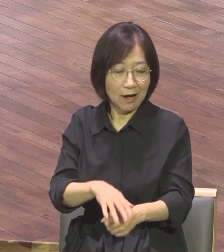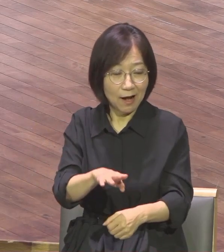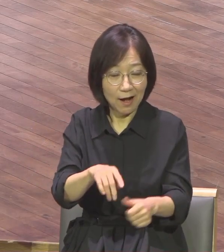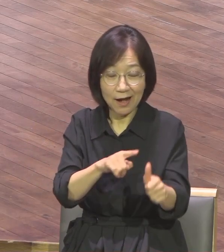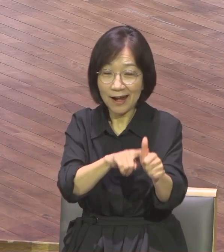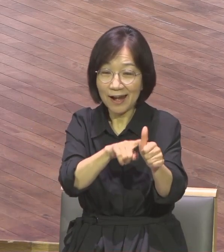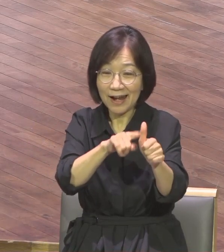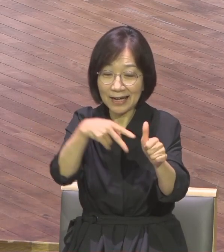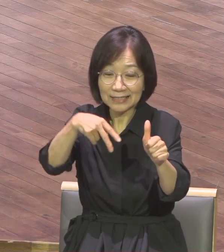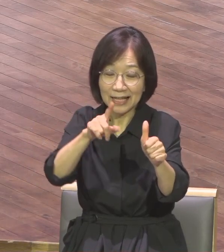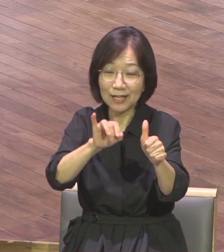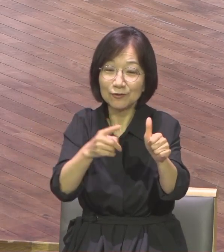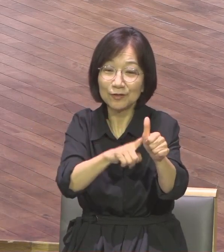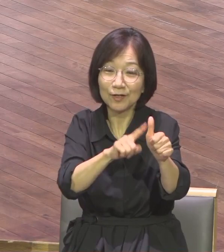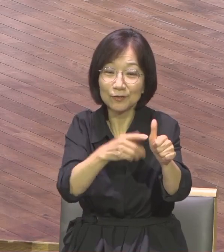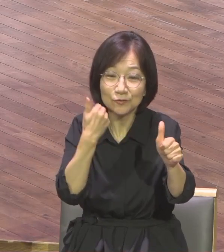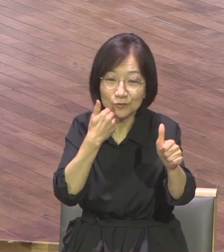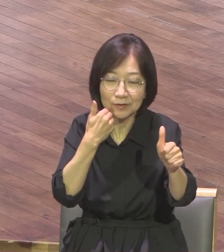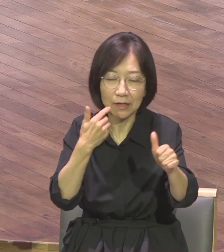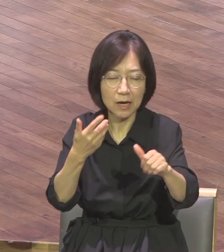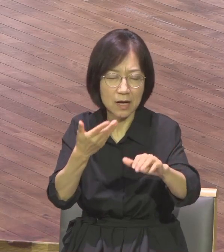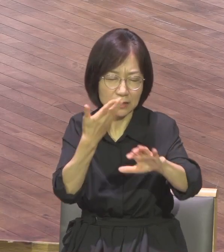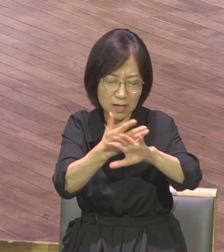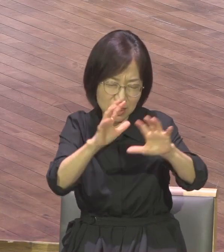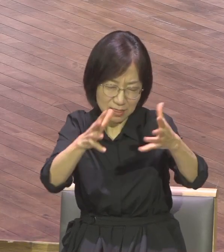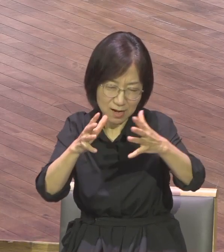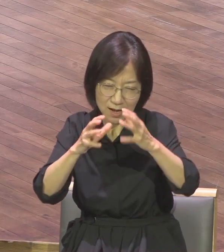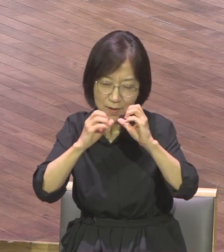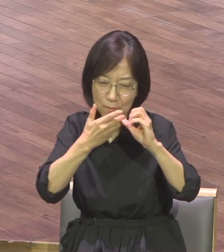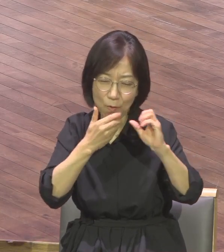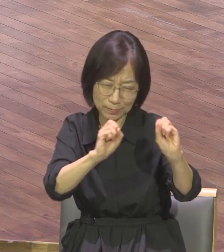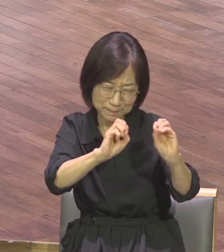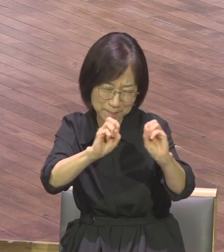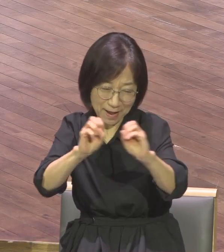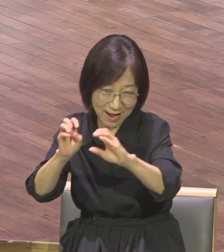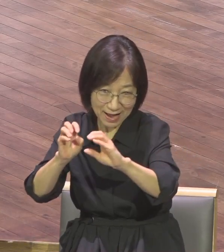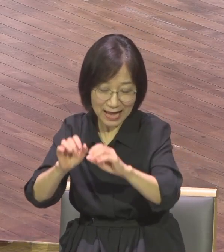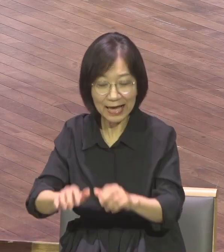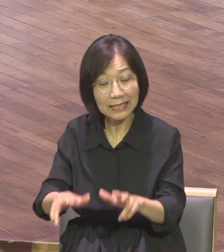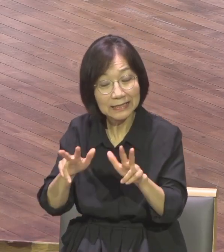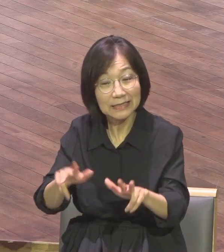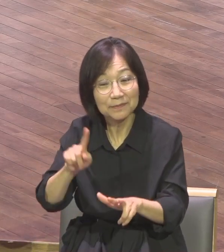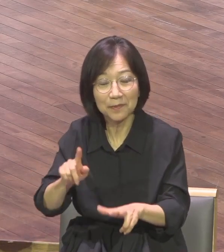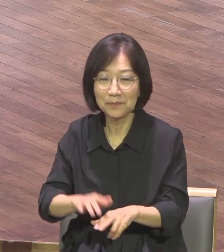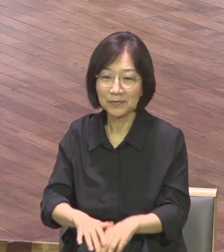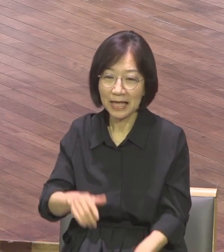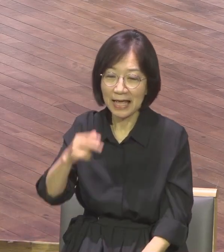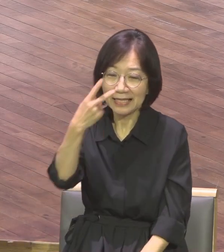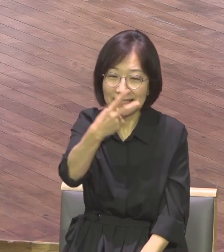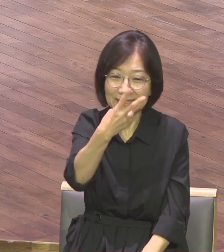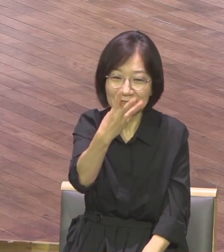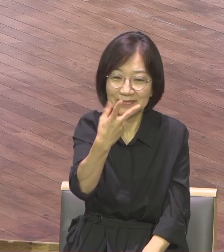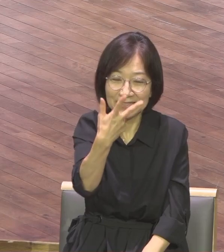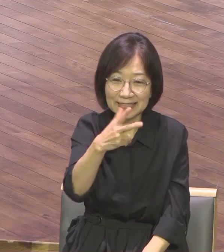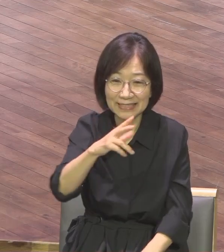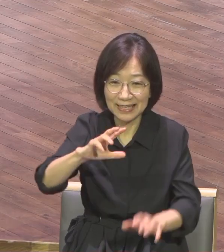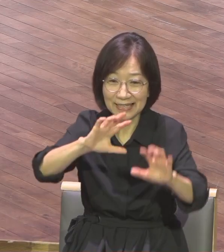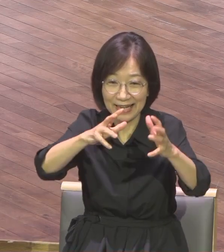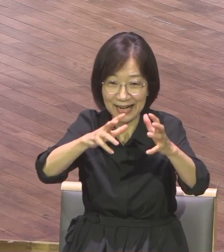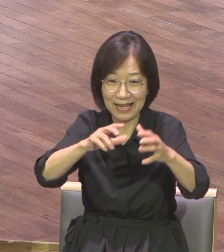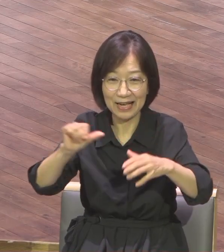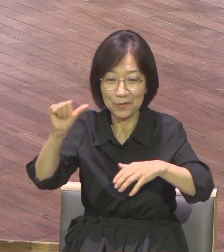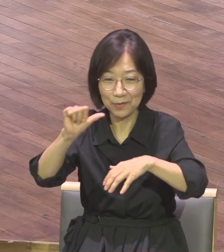사울이 바로 이방세계 복음화를 위해서 지금을 표현하면 237 나라 5천 종족 복음화를